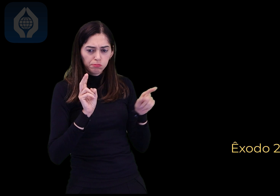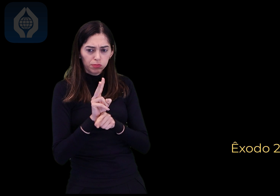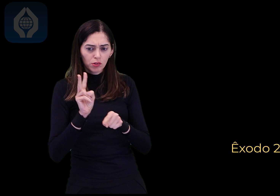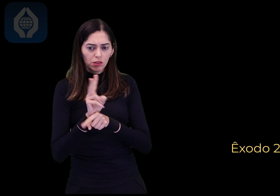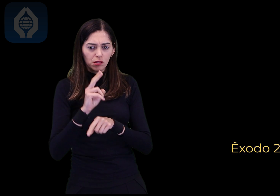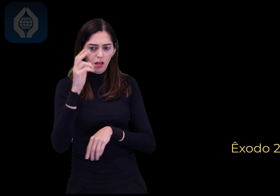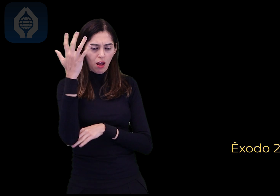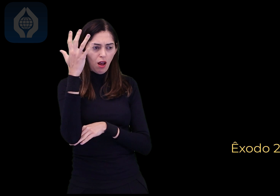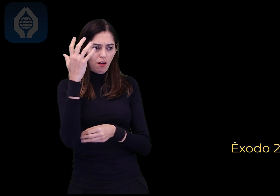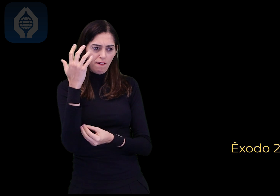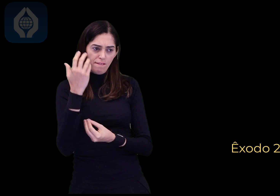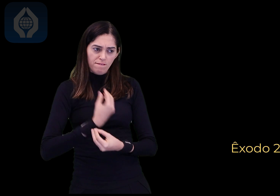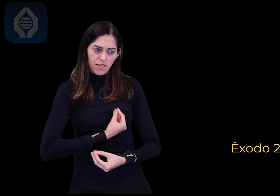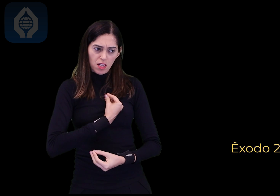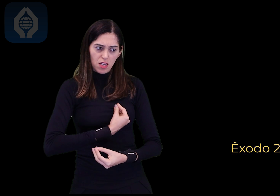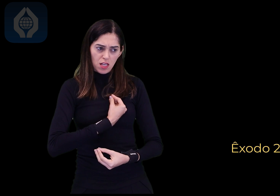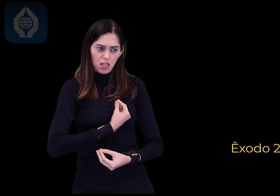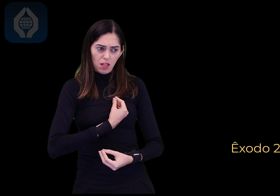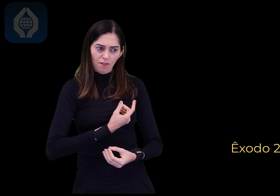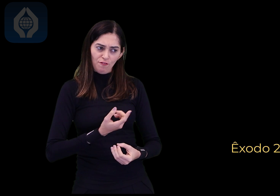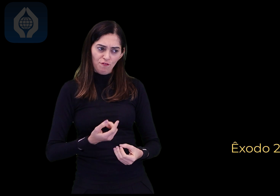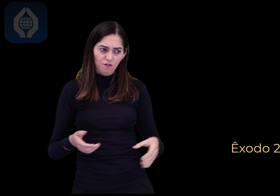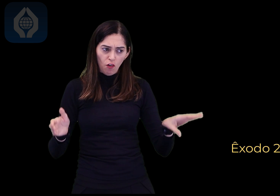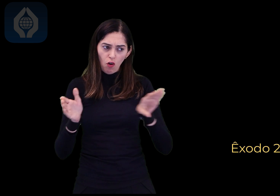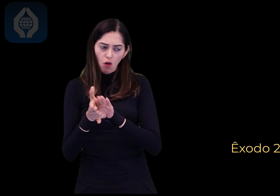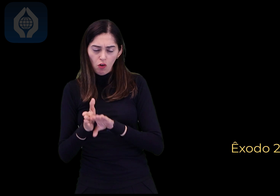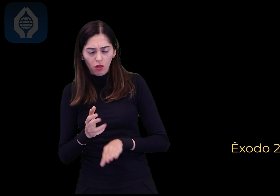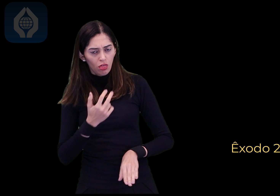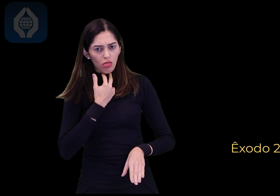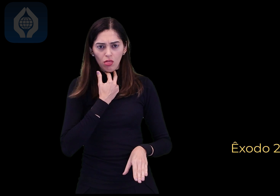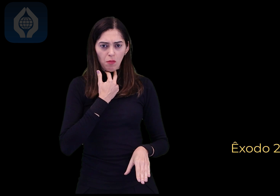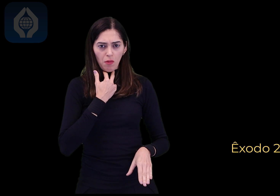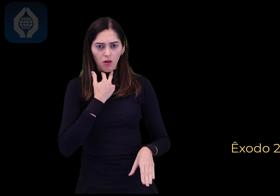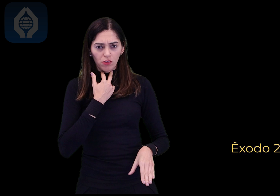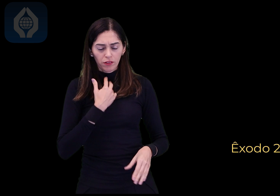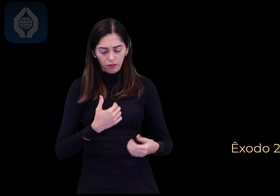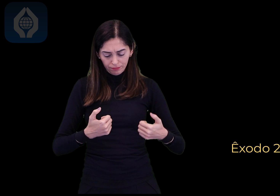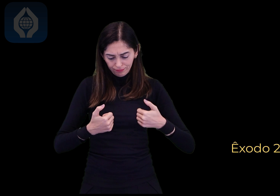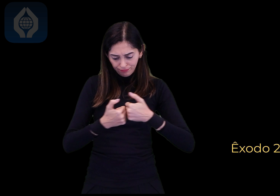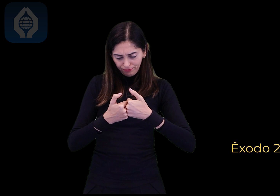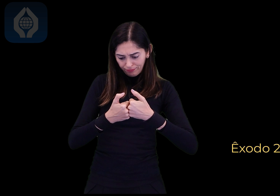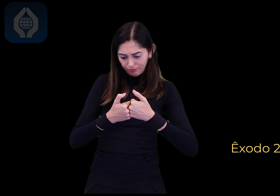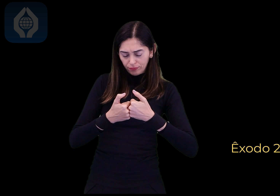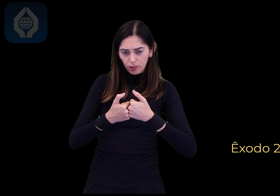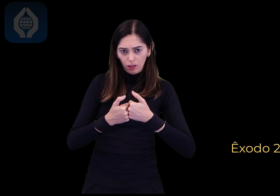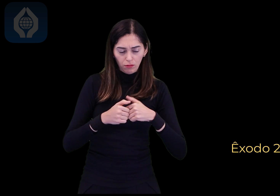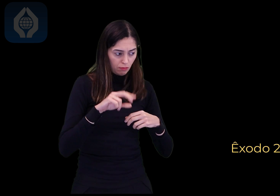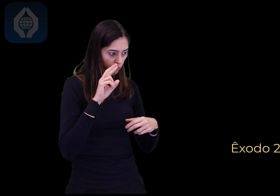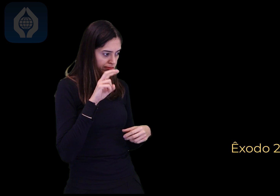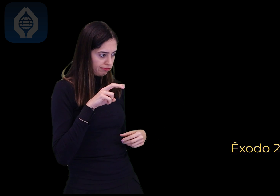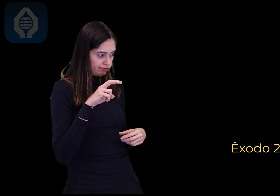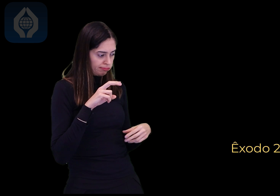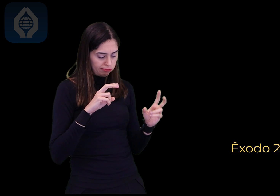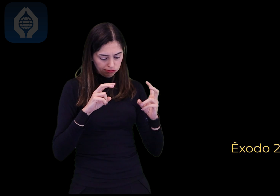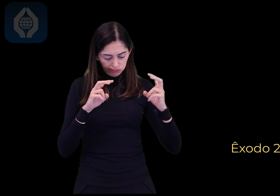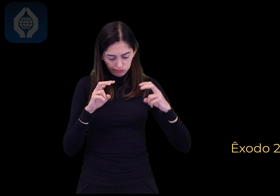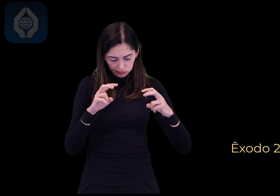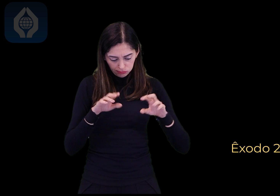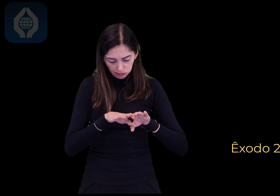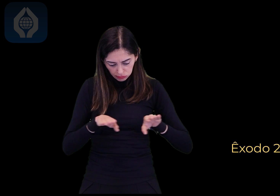20. Os 2 querubins deveriam ser colocados um de frente para o outro em cada extremidade do propiciatório.